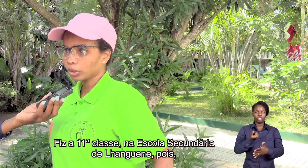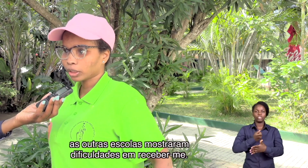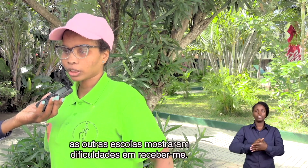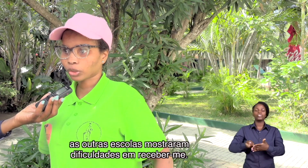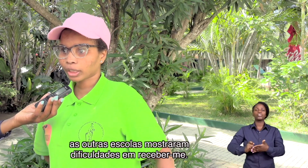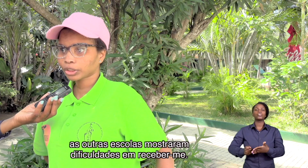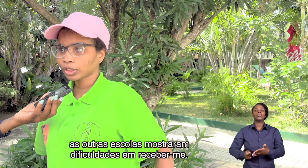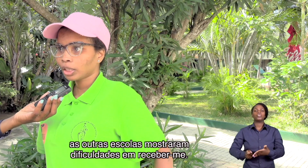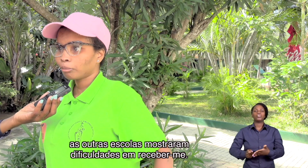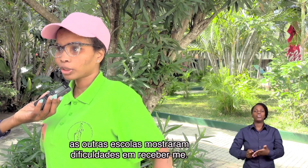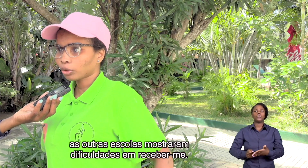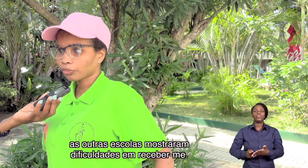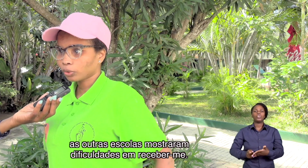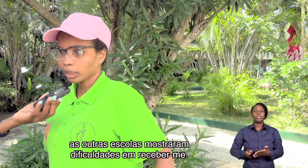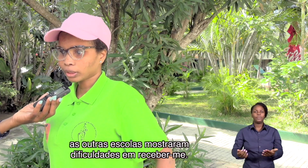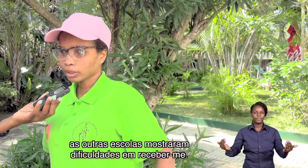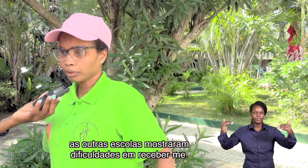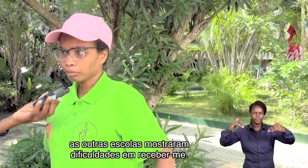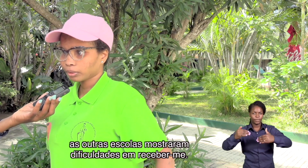pois as outras escolas mostraram dificuldade de receber-me.